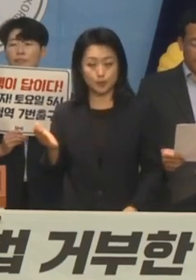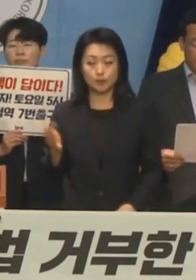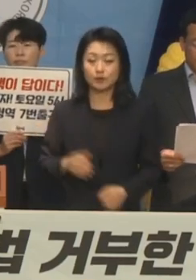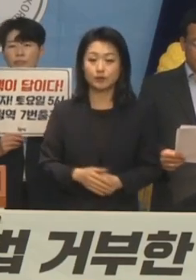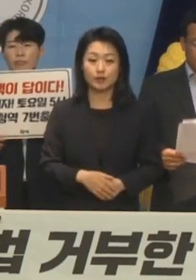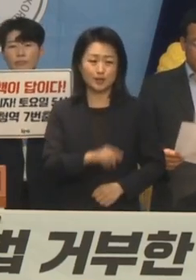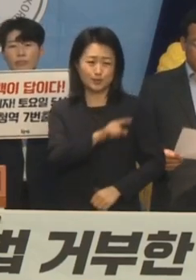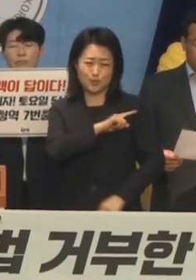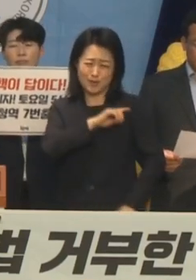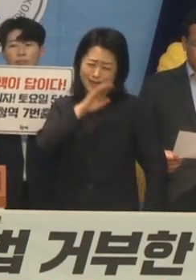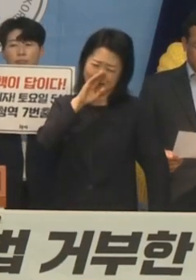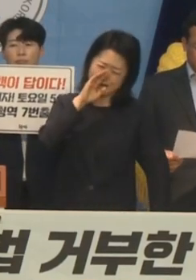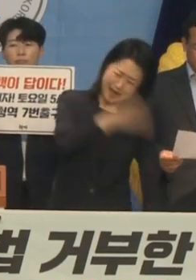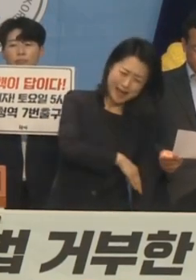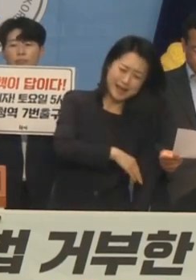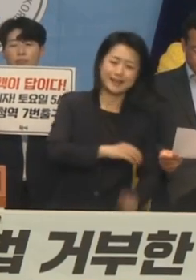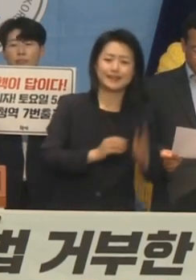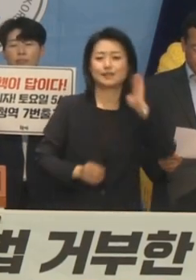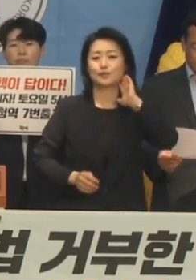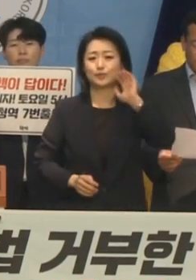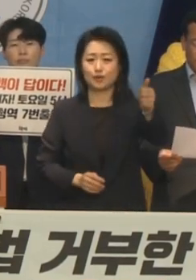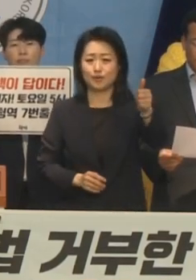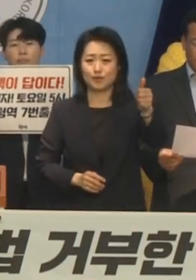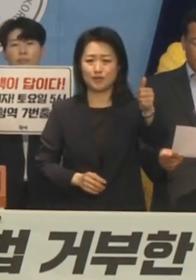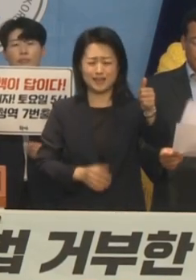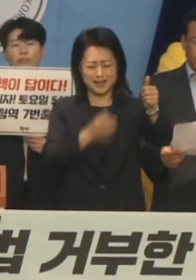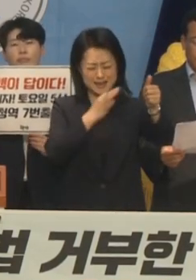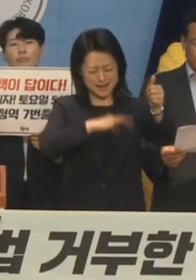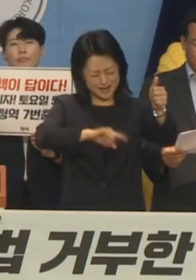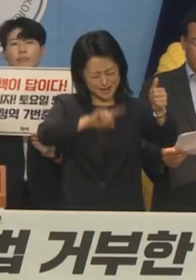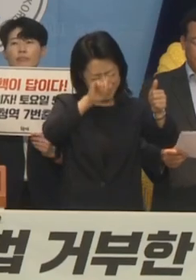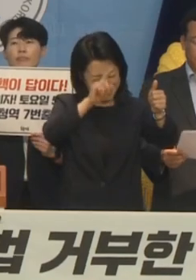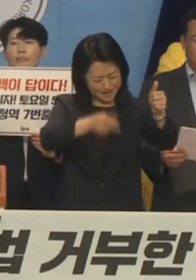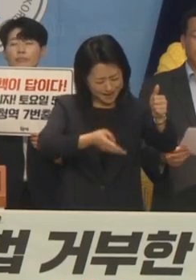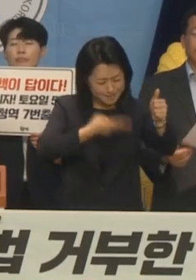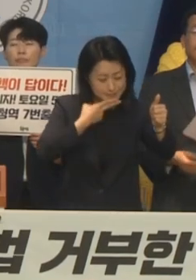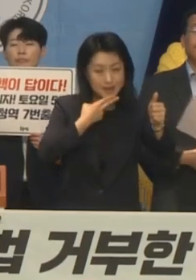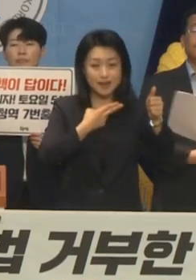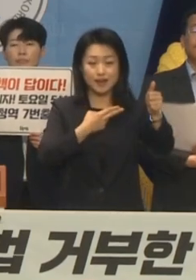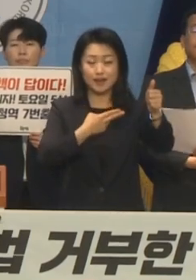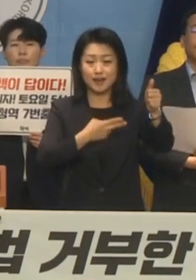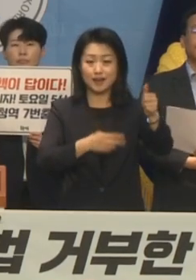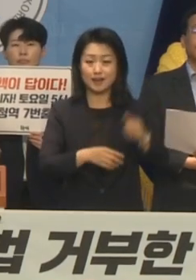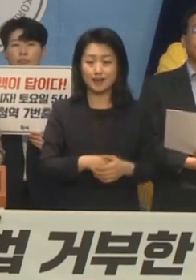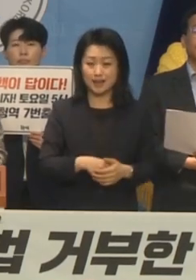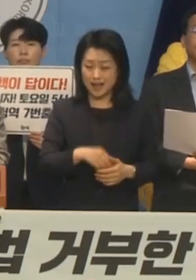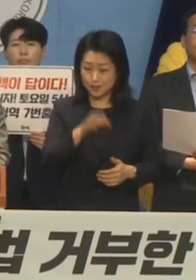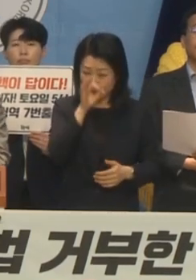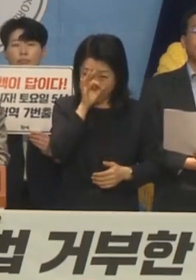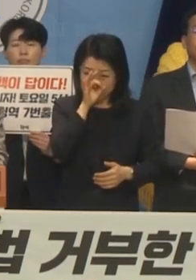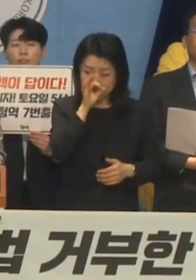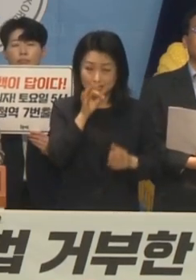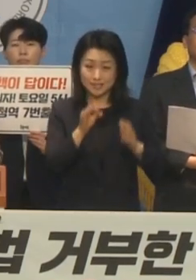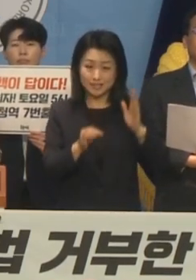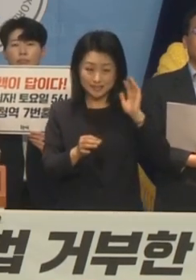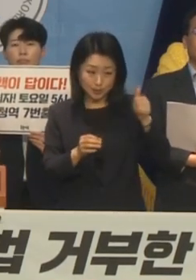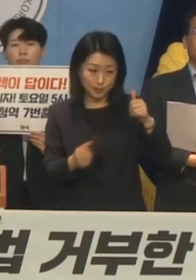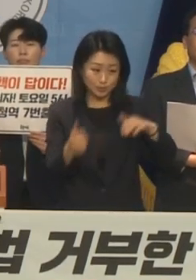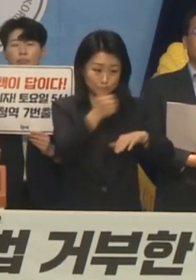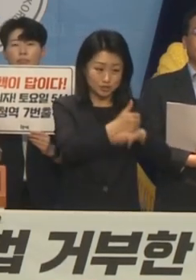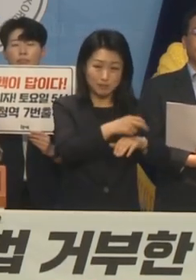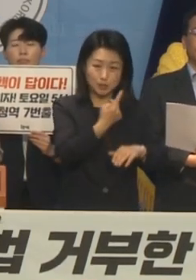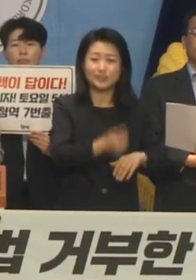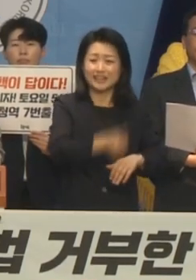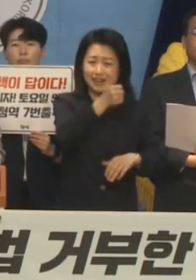최악의 대통령입니다. 백해무익 대통령입니다. 돼지가 대통령을 해도 이것보단 낫겠습니다.